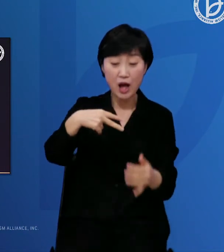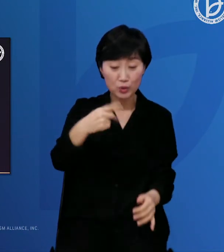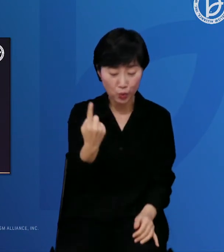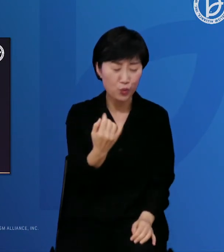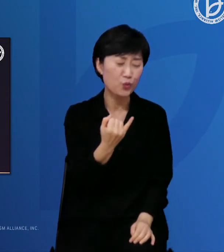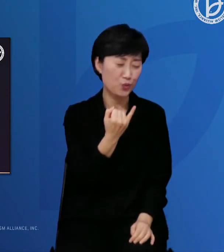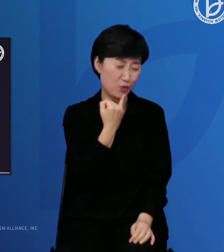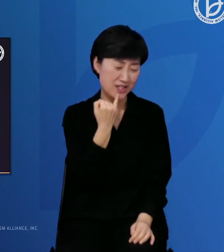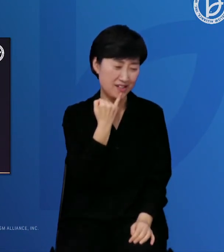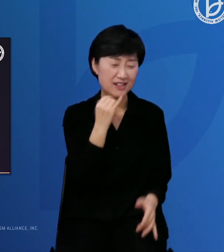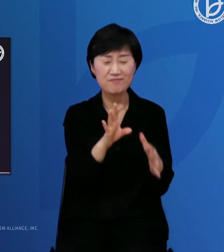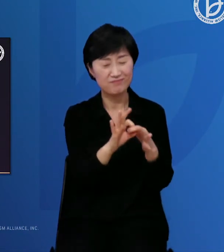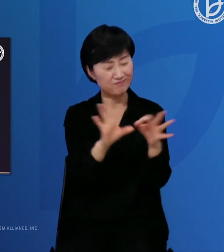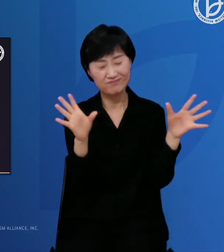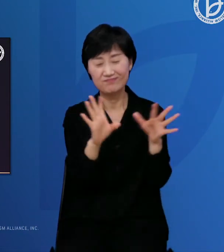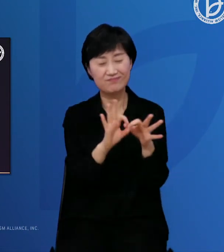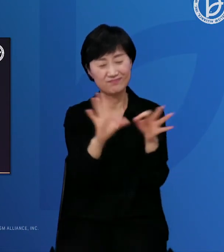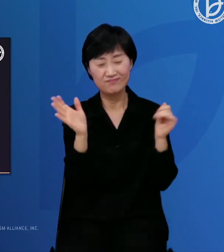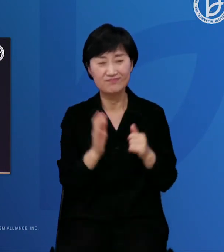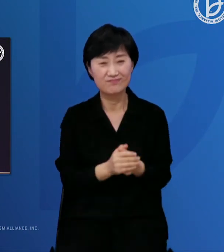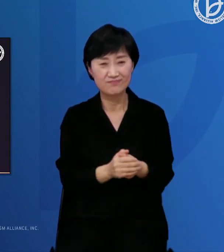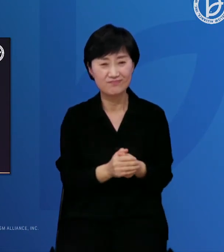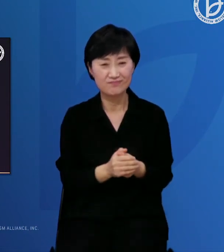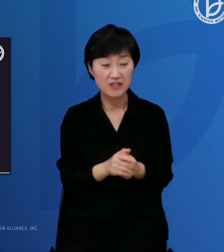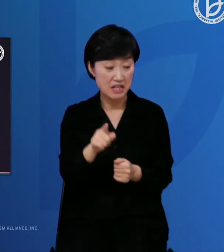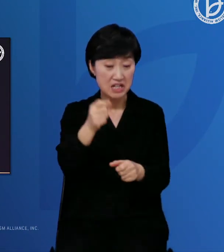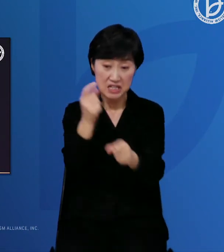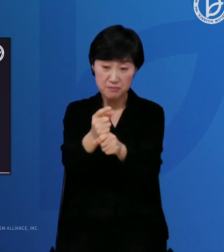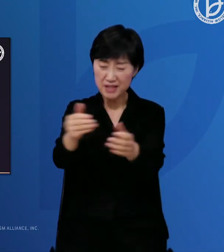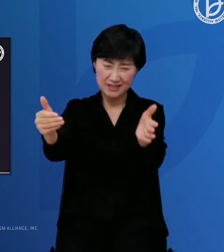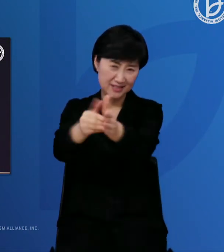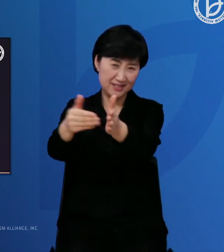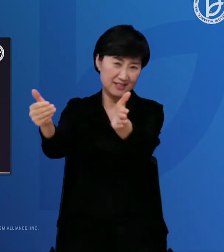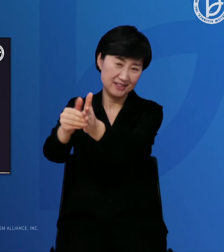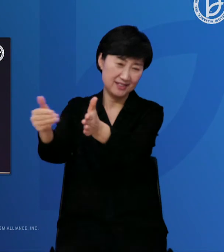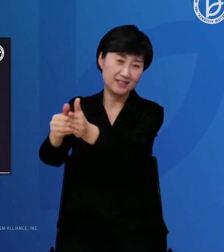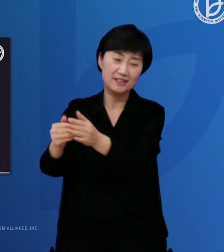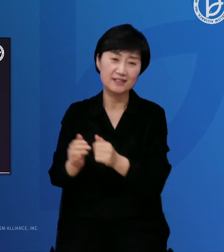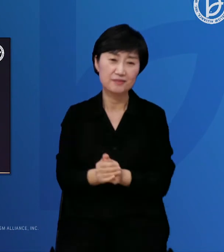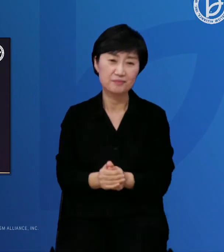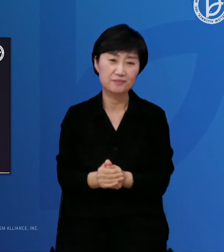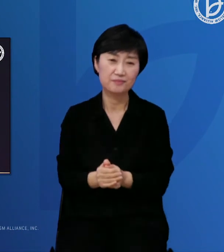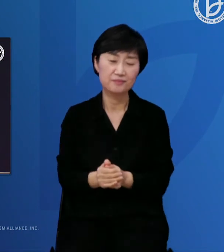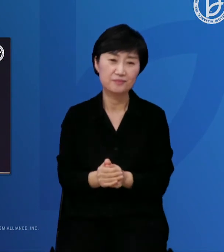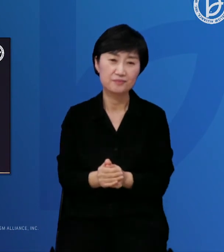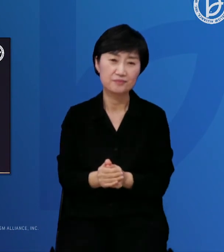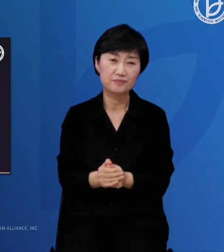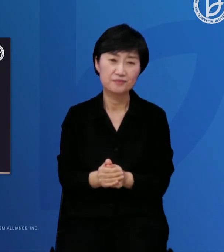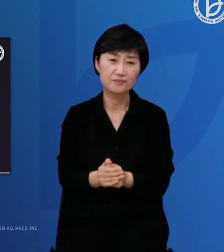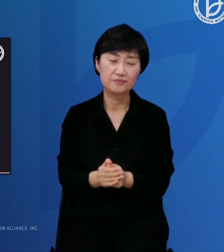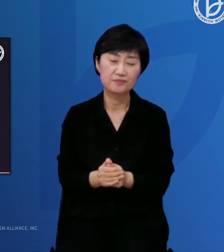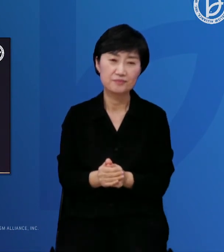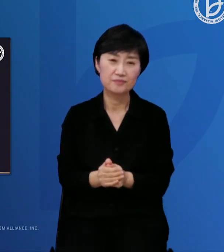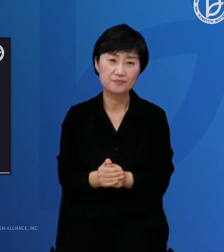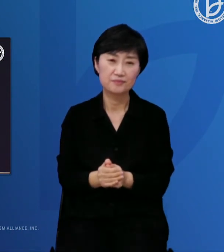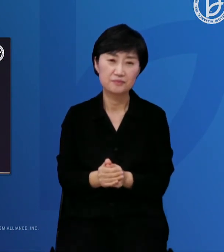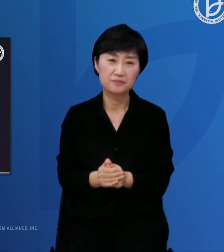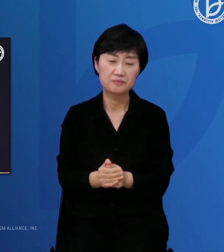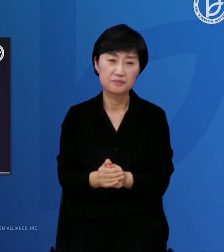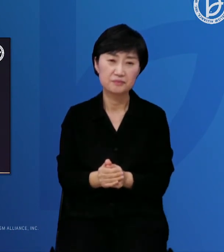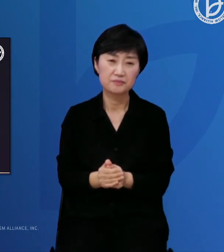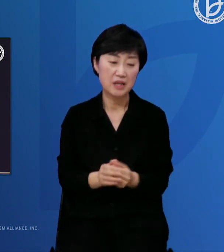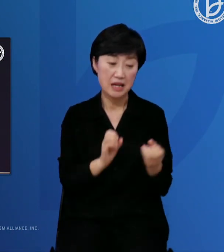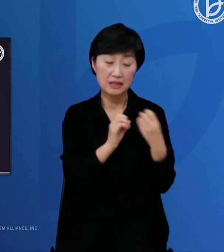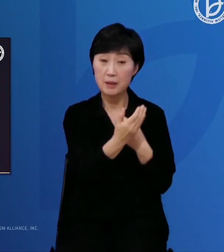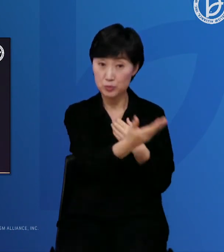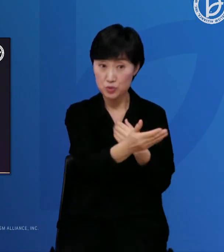of the evil spirits rally together against you, it doesn't matter. 끝난 겁니다. It's finished. 이미요 이 출애굽기